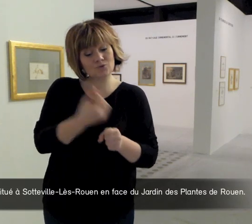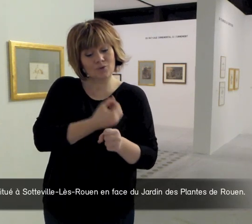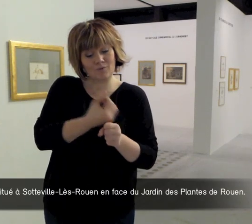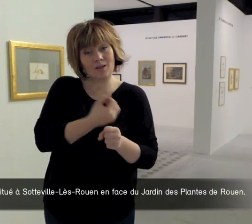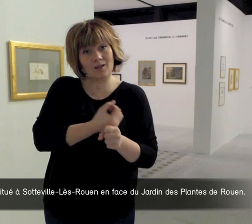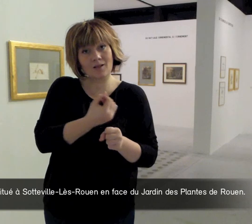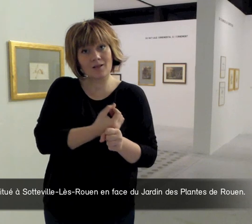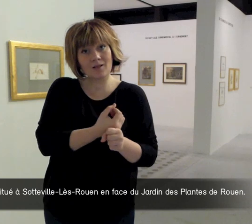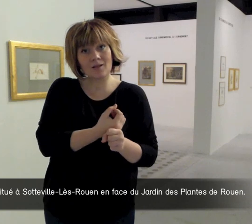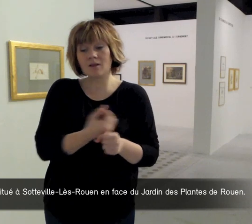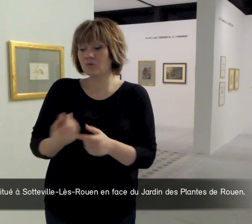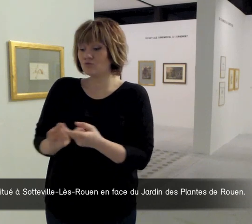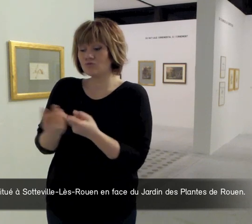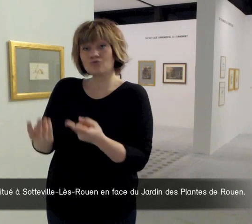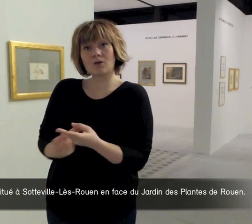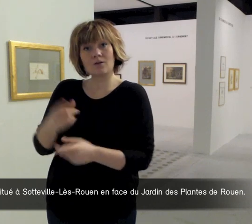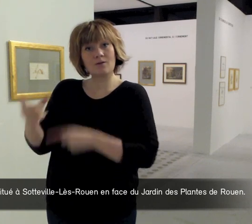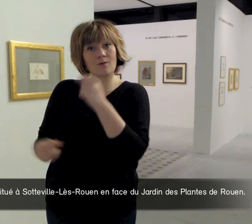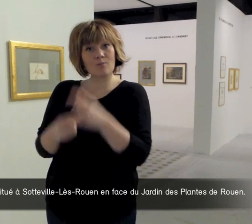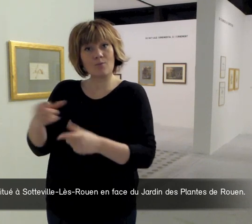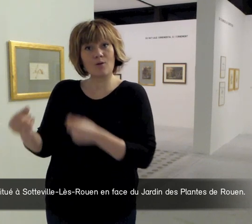Sotteville-lès-Rouen, en face du Jardin des plantes de Rouen.